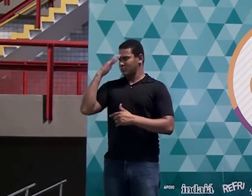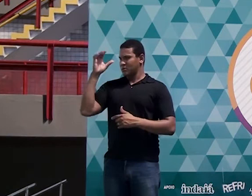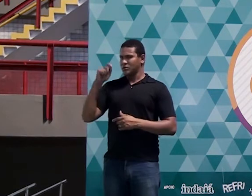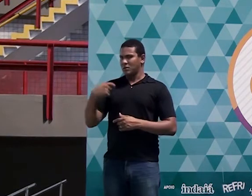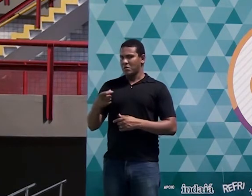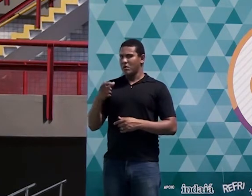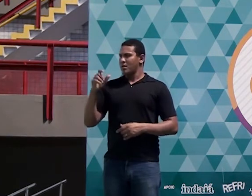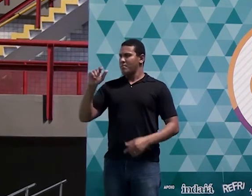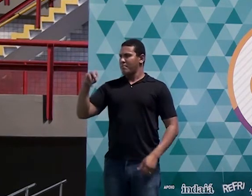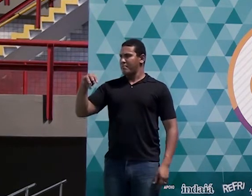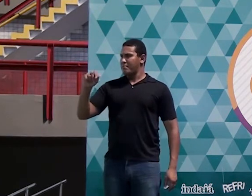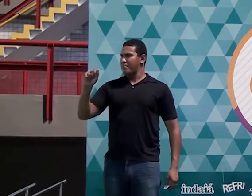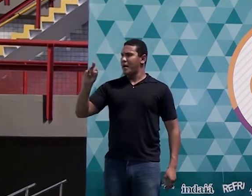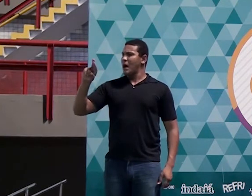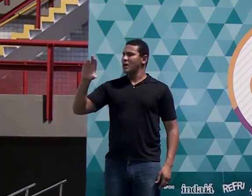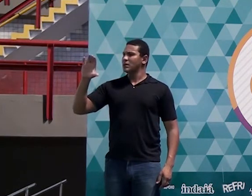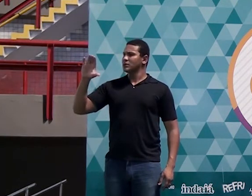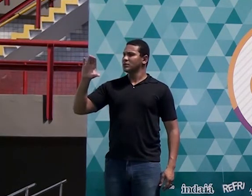né?